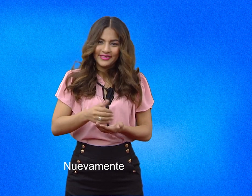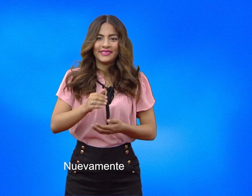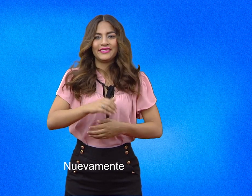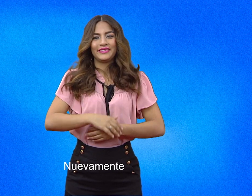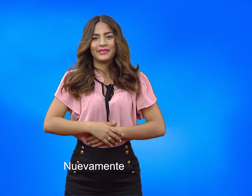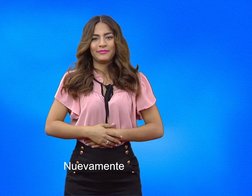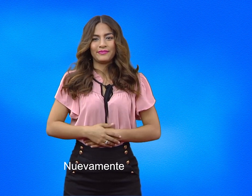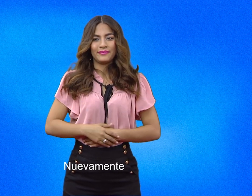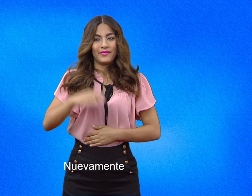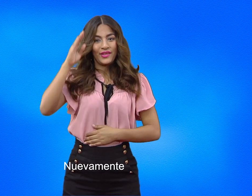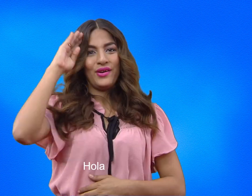Nuevamente, hola,